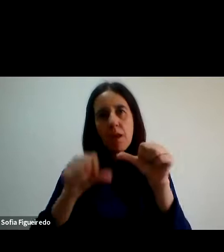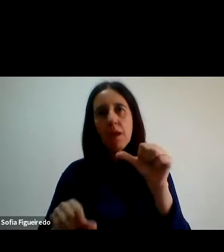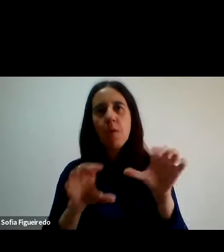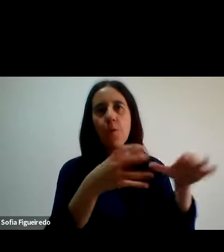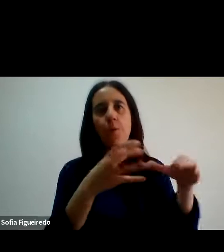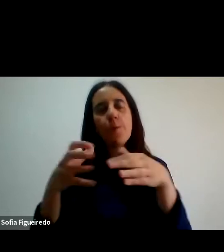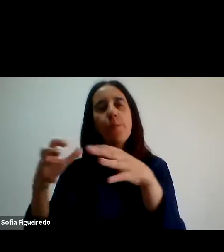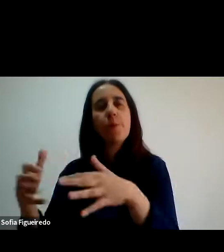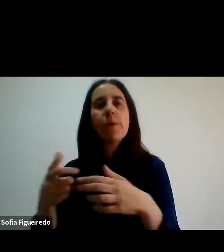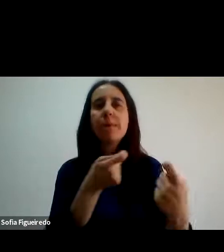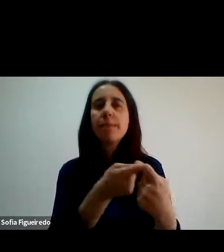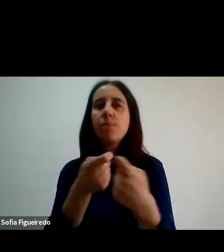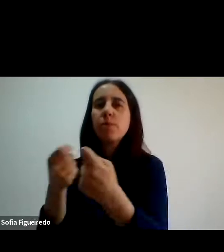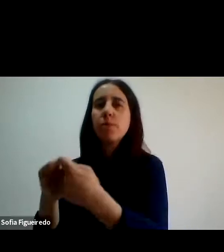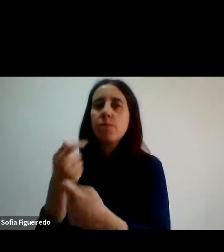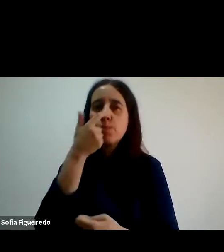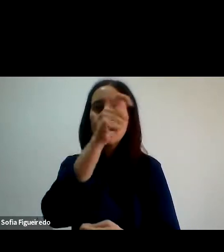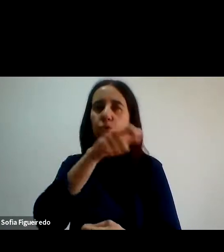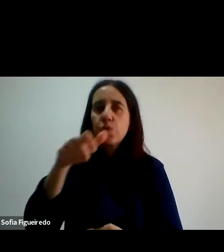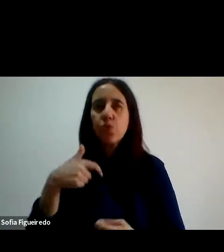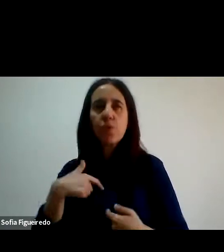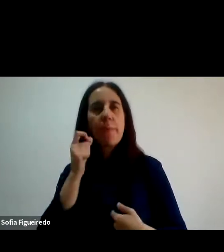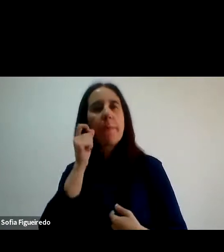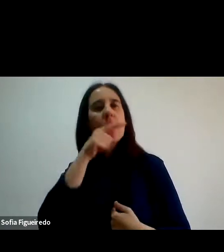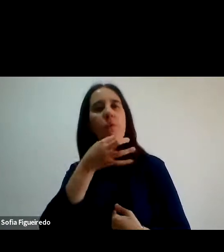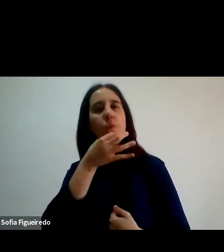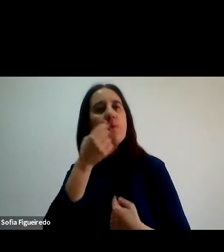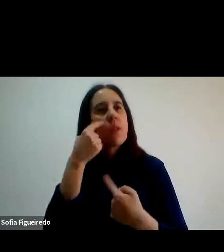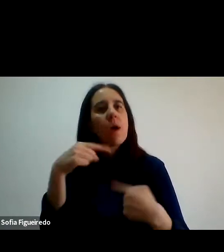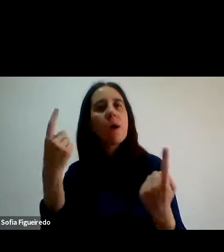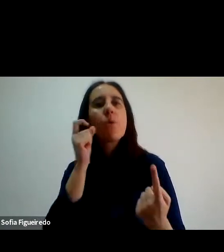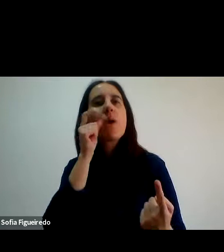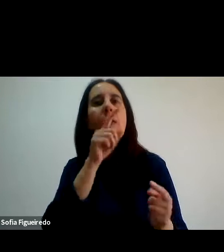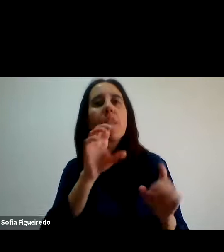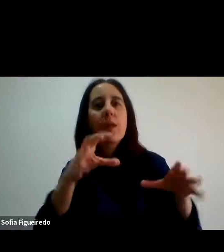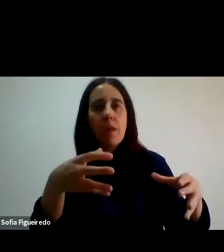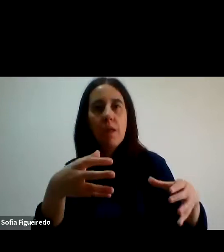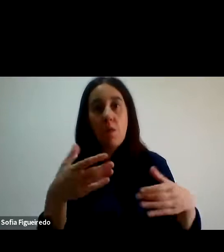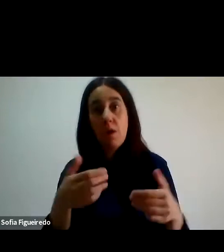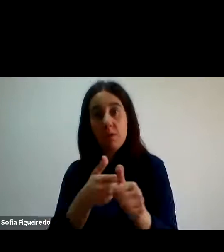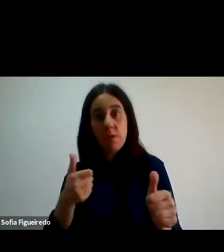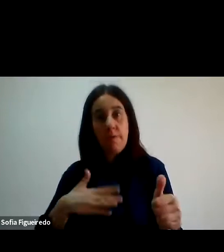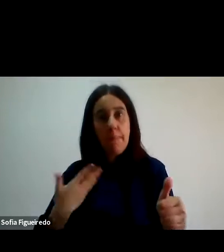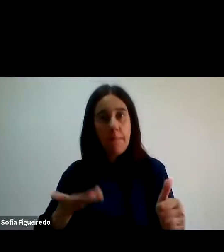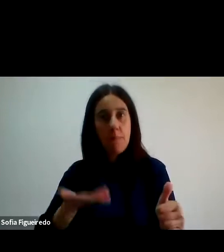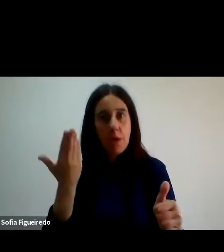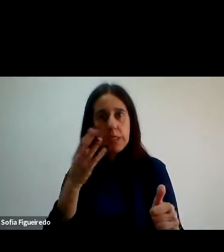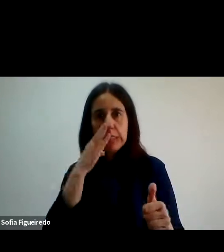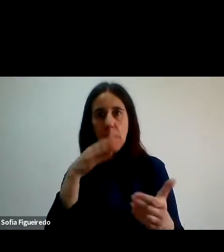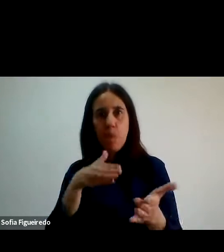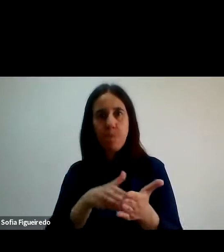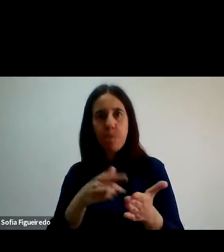destes tipologias de pessoas, pensar para quem é que eu vou falar, com quem é que eu vou falar, mais ainda agora à distância. Se nós temos esta